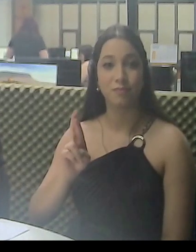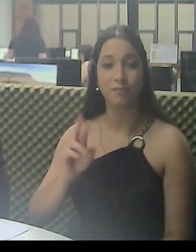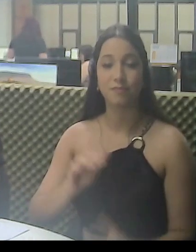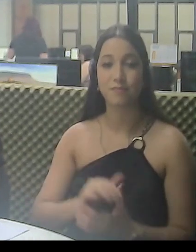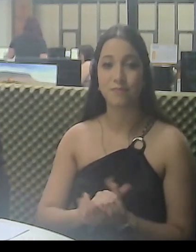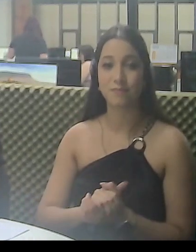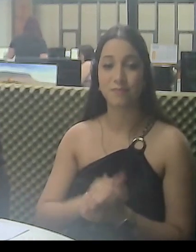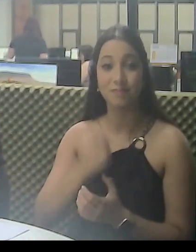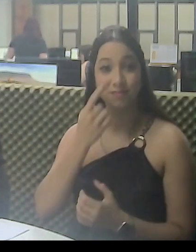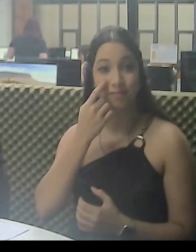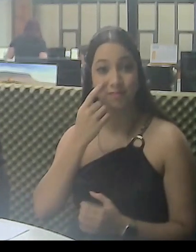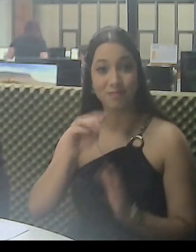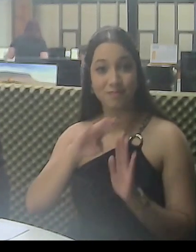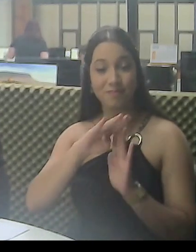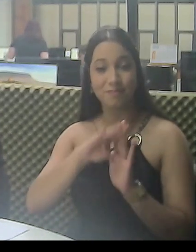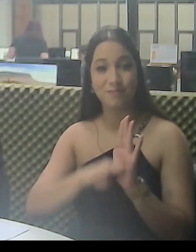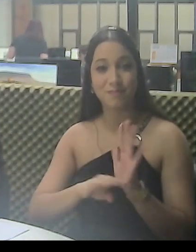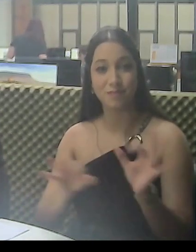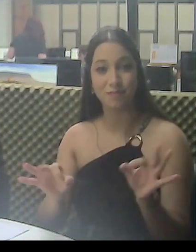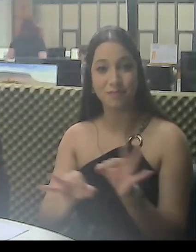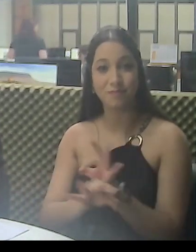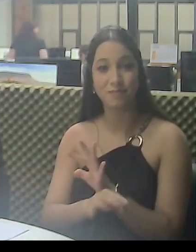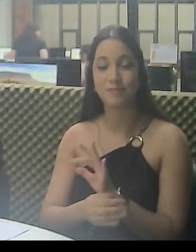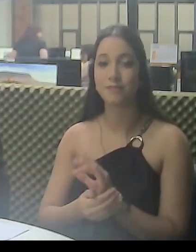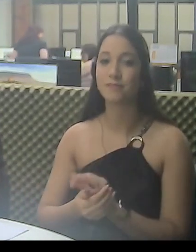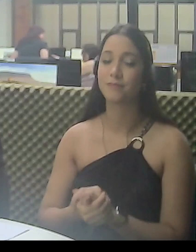www.uberlandia.mg.gov.br e confira a programação completa.